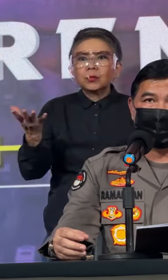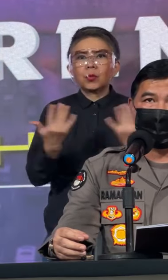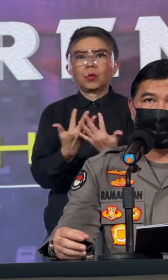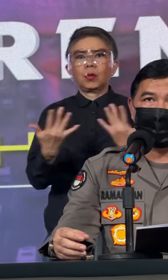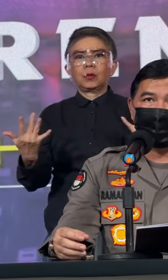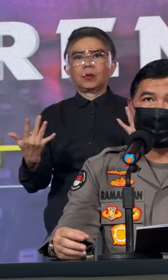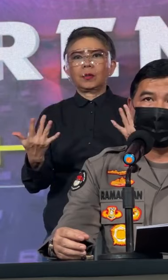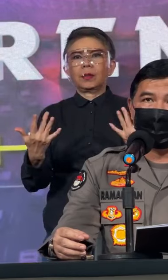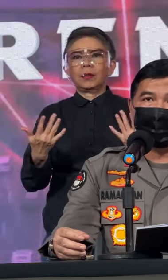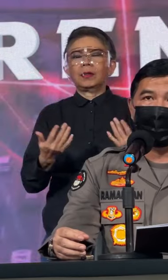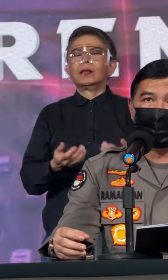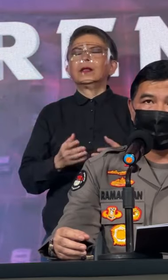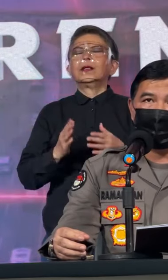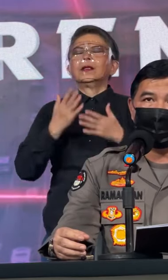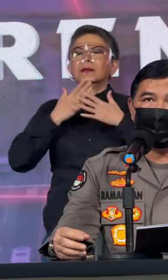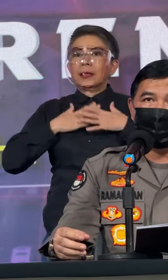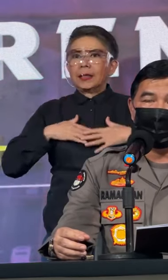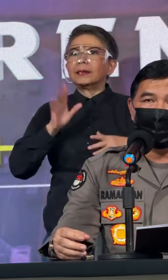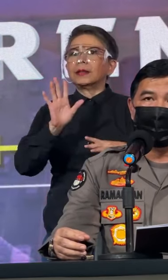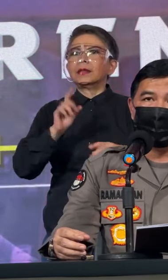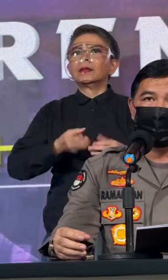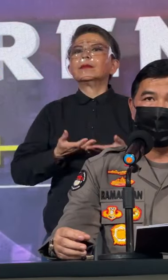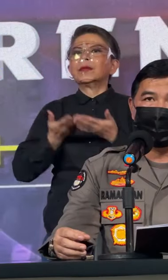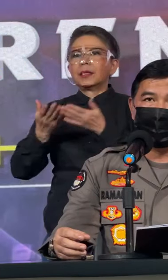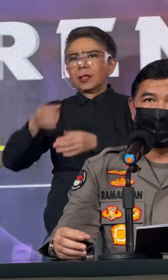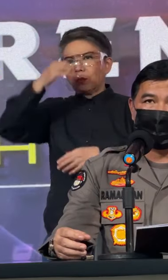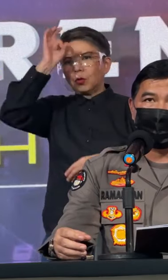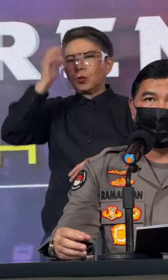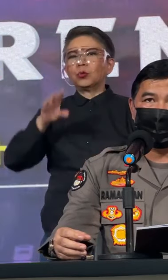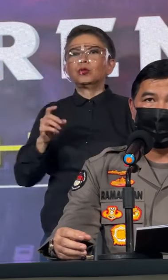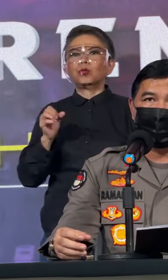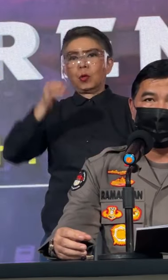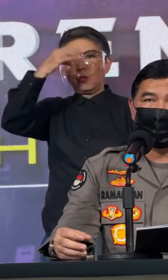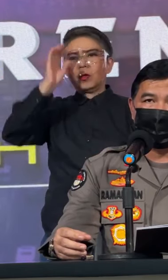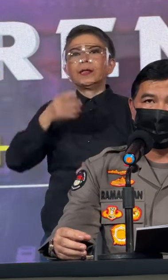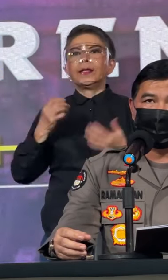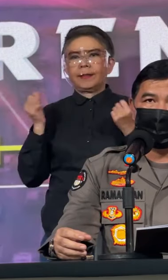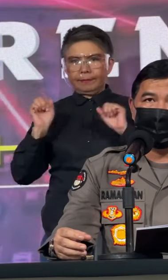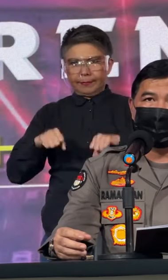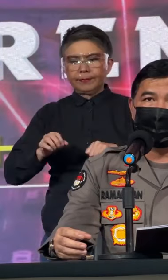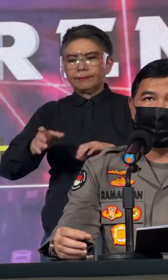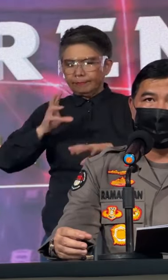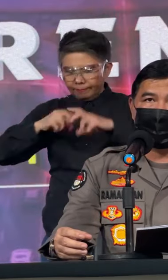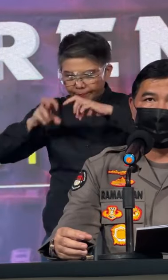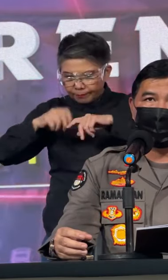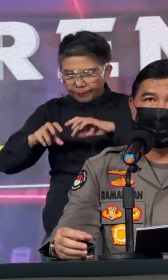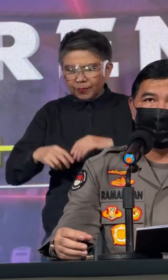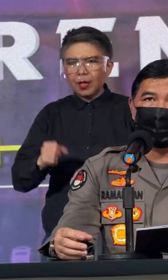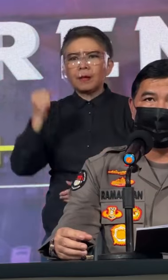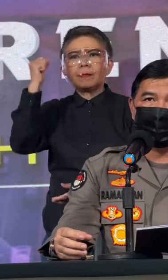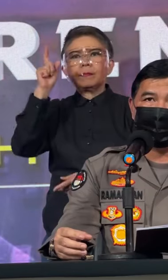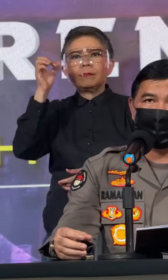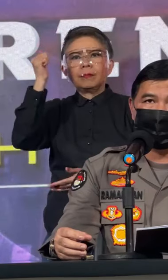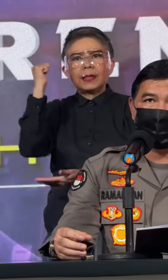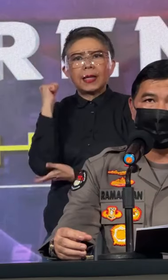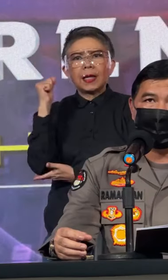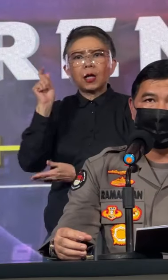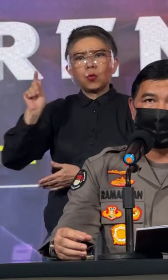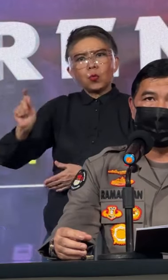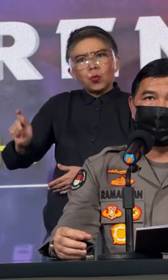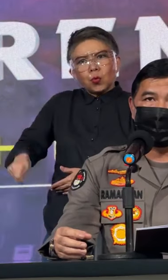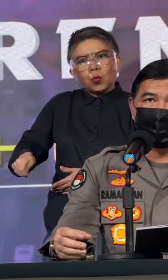kepada masyarakat, percayakan kepada pihak Polri untuk menyelesaikan kasus ini, menegakkan hukum kasus